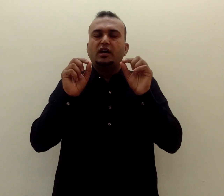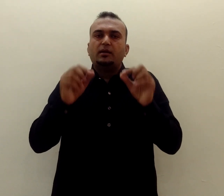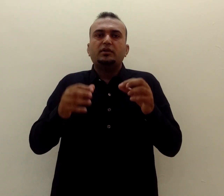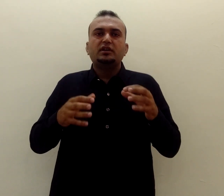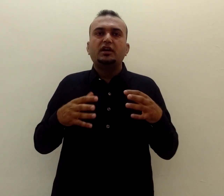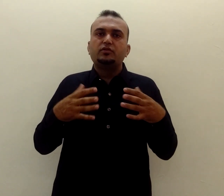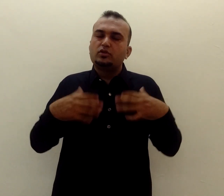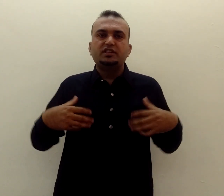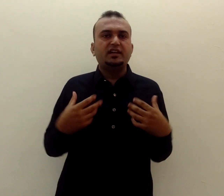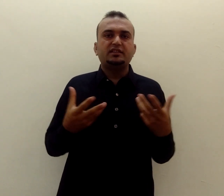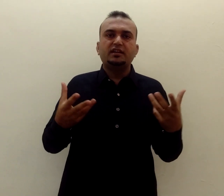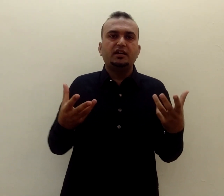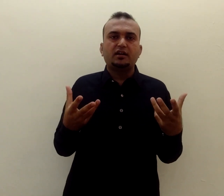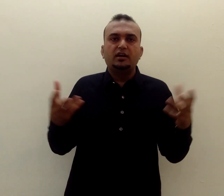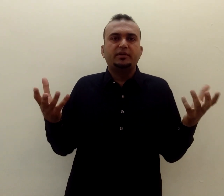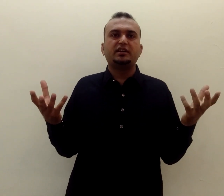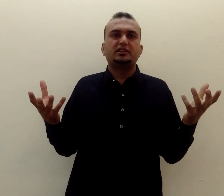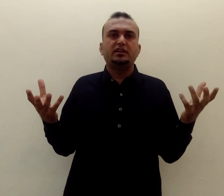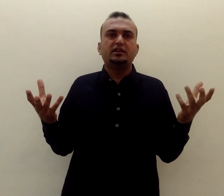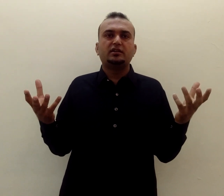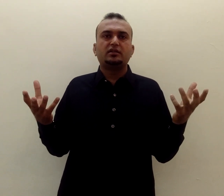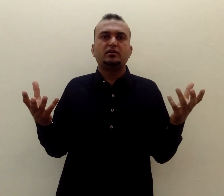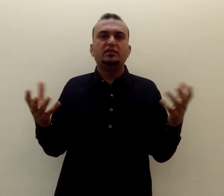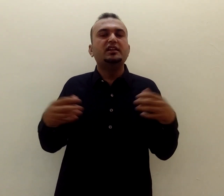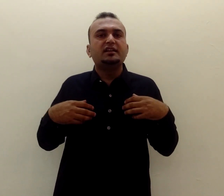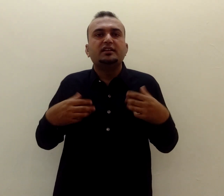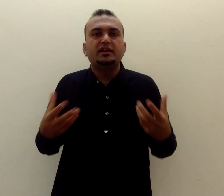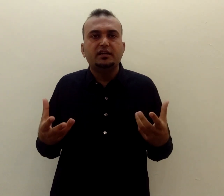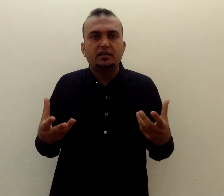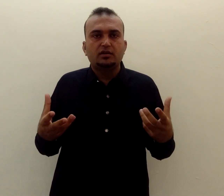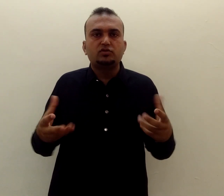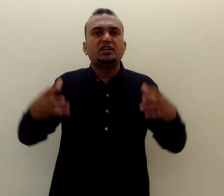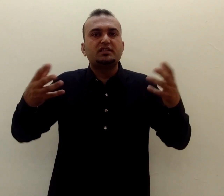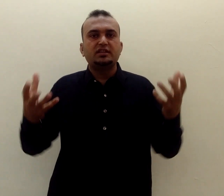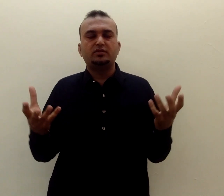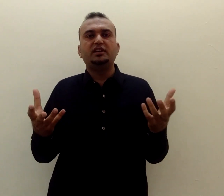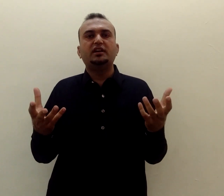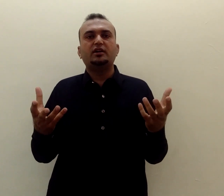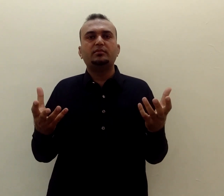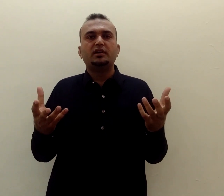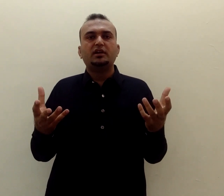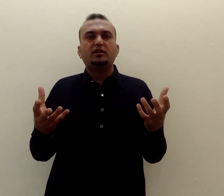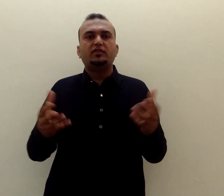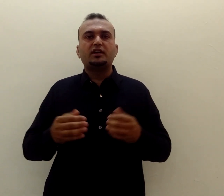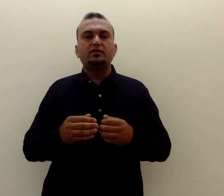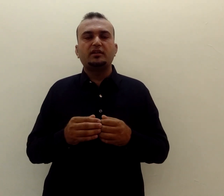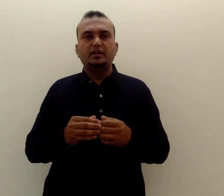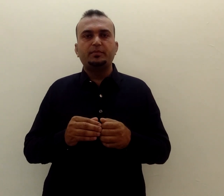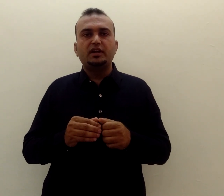हम सोचते रहते हैं, काम नहीं करते, निकलते नहीं हैं, कुछ करते तो नहीं हैं हम। फॉर एग्जाम्पल